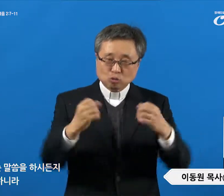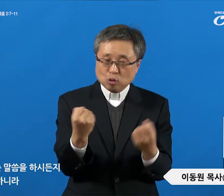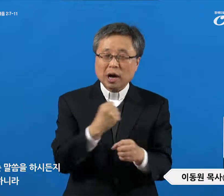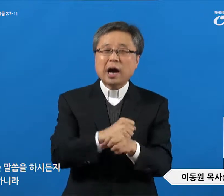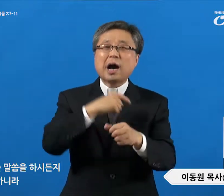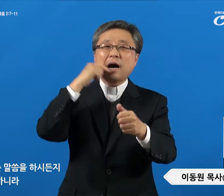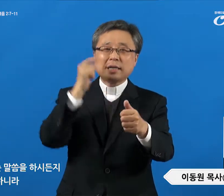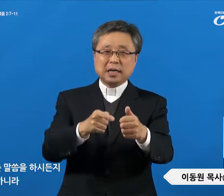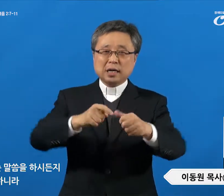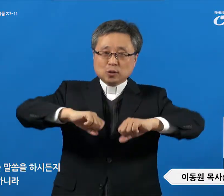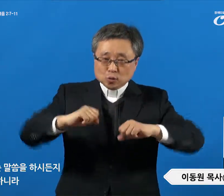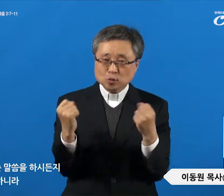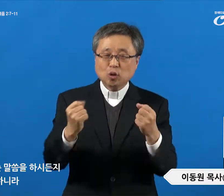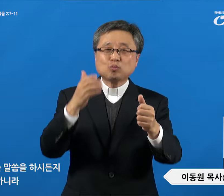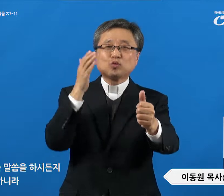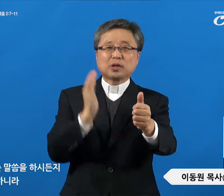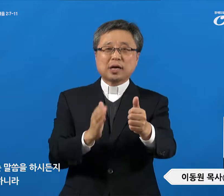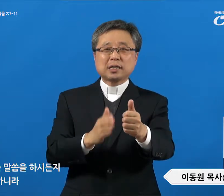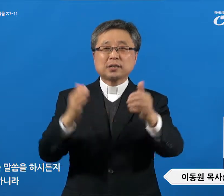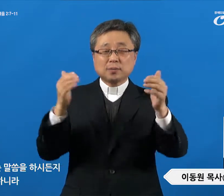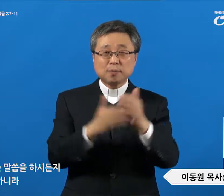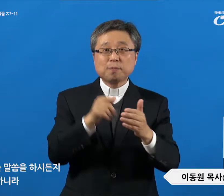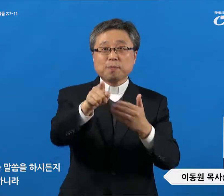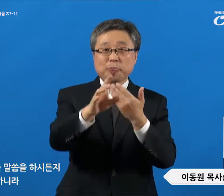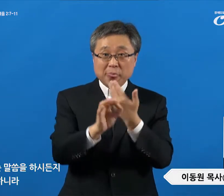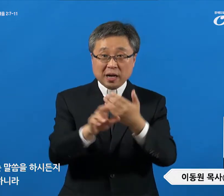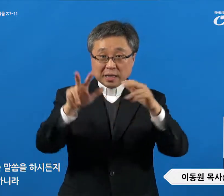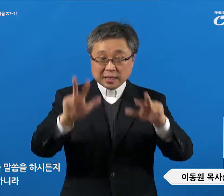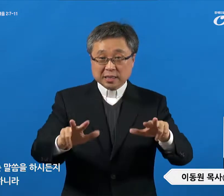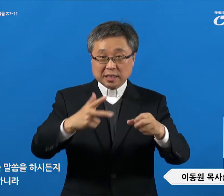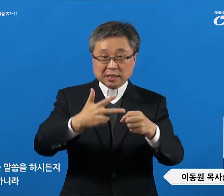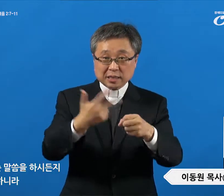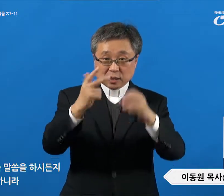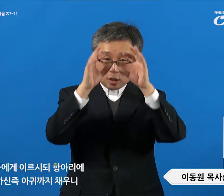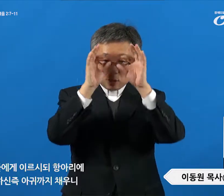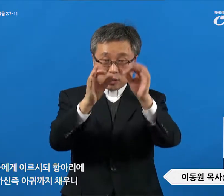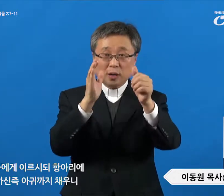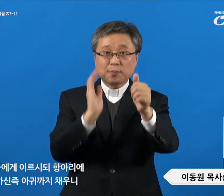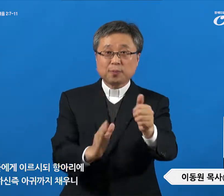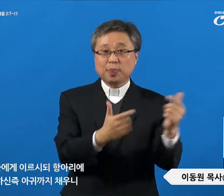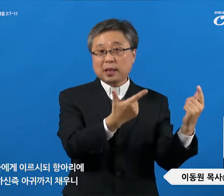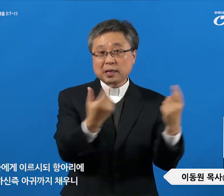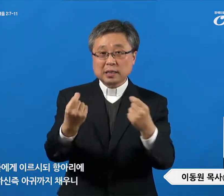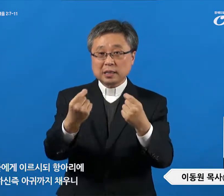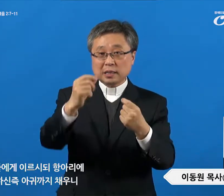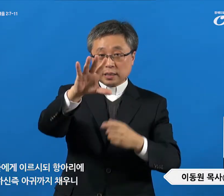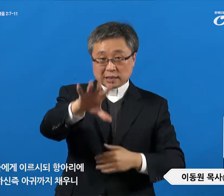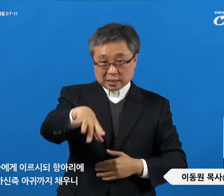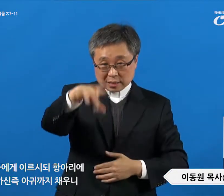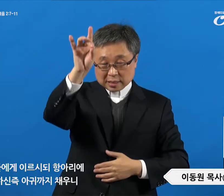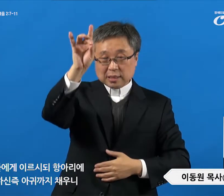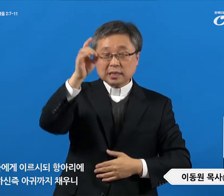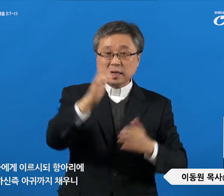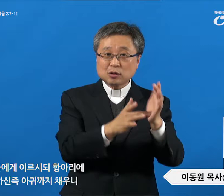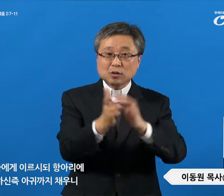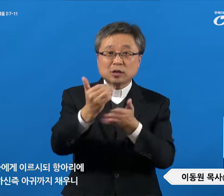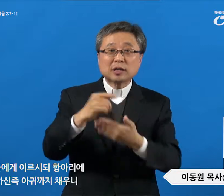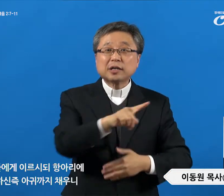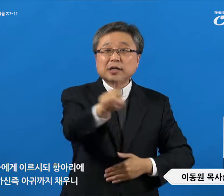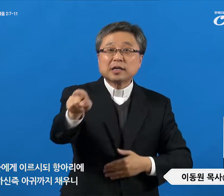순종을 부탁한 것입니다. 자, 그러면 이제 7절을 보겠습니다. 7절 다 함께 시작. 예수께서 그들에게 이르시되